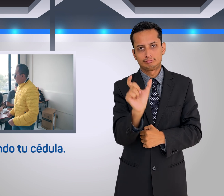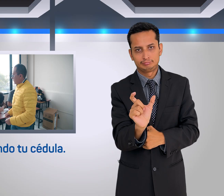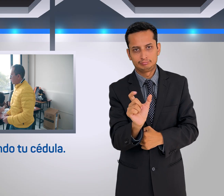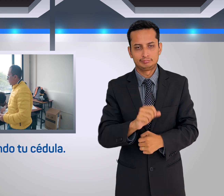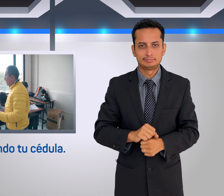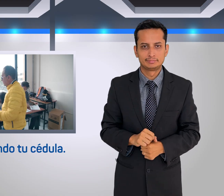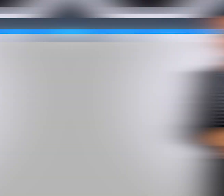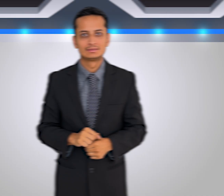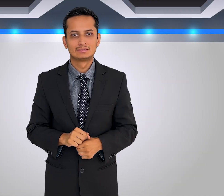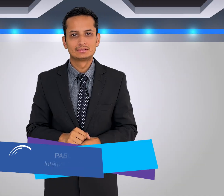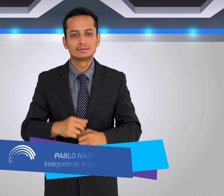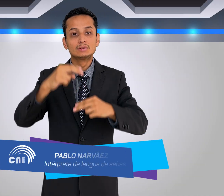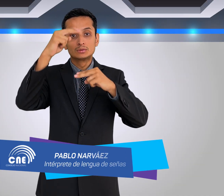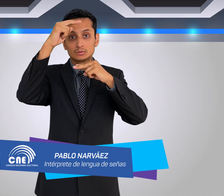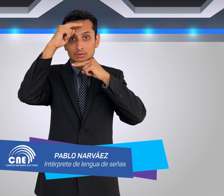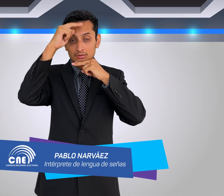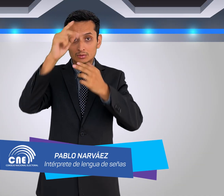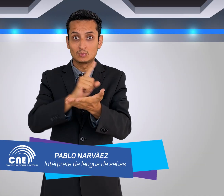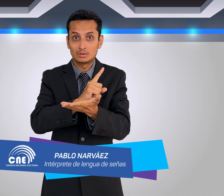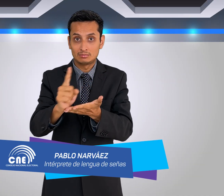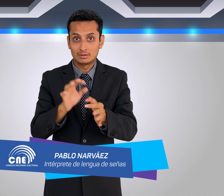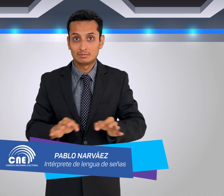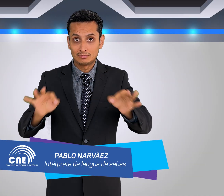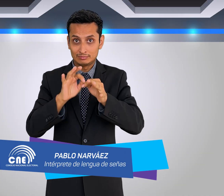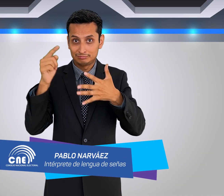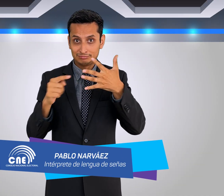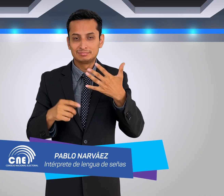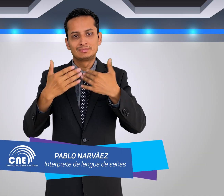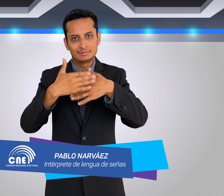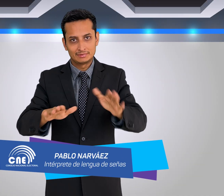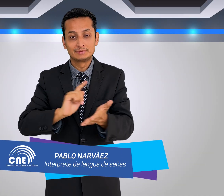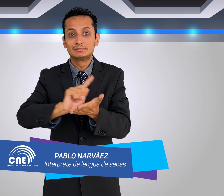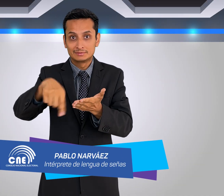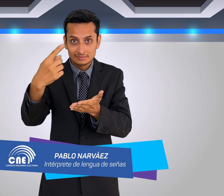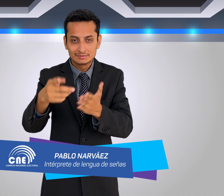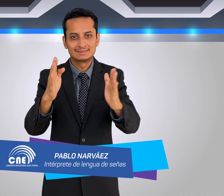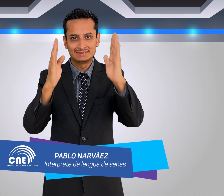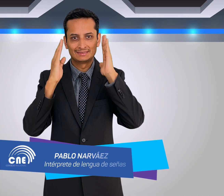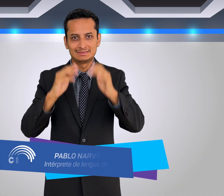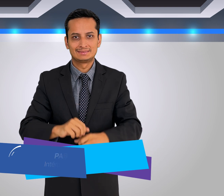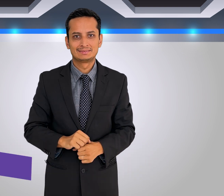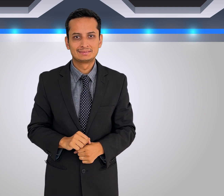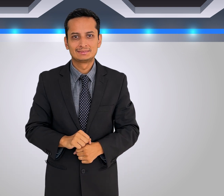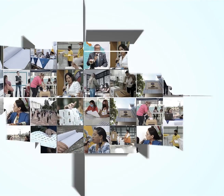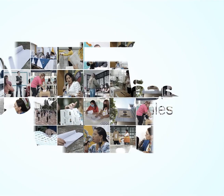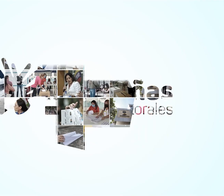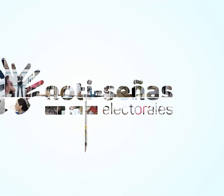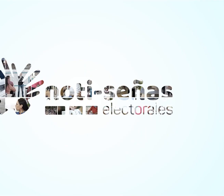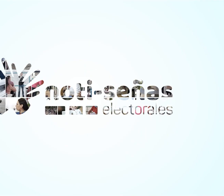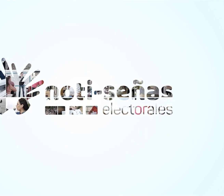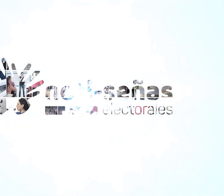tu cédula. Estas fueron las noticias más importantes. Nos vemos la próxima semana.